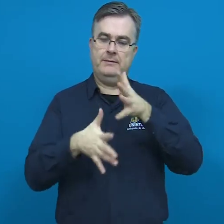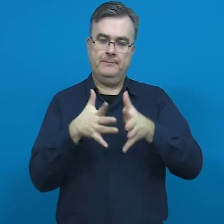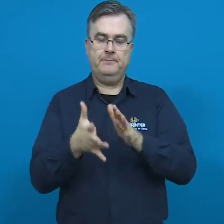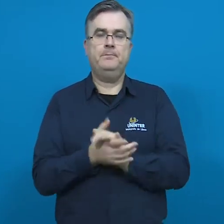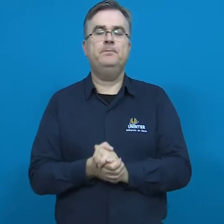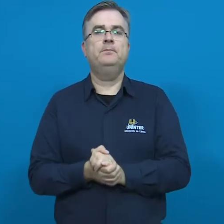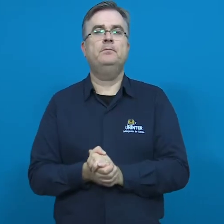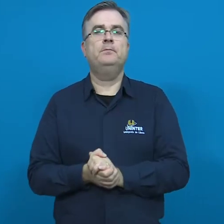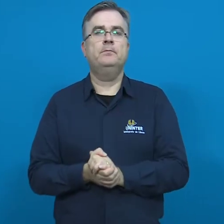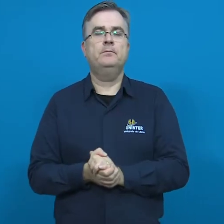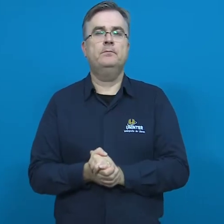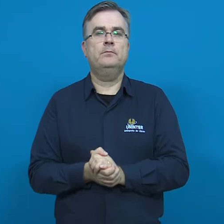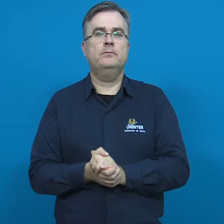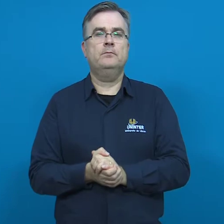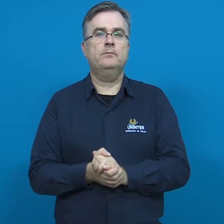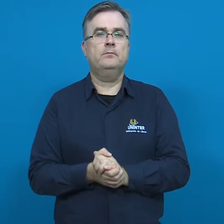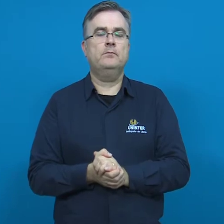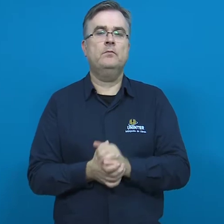de sinais, né?